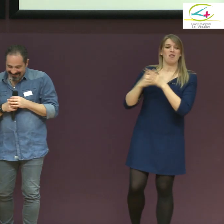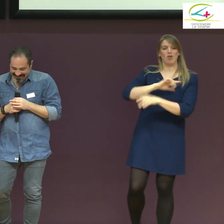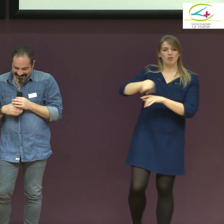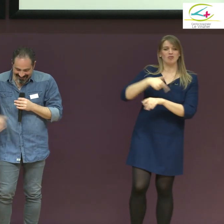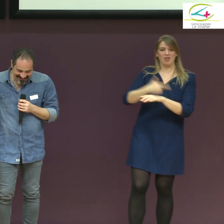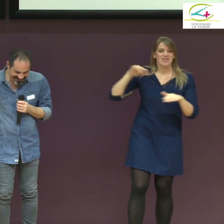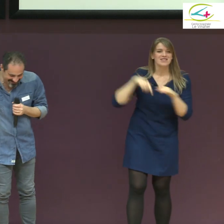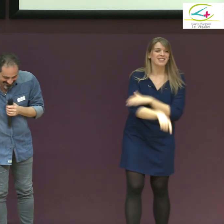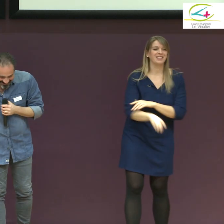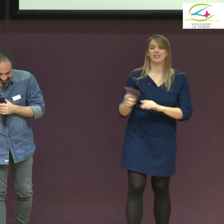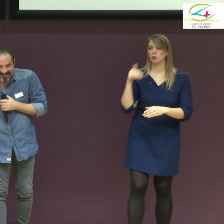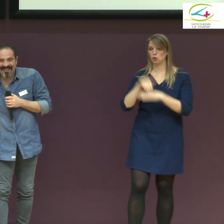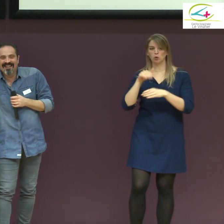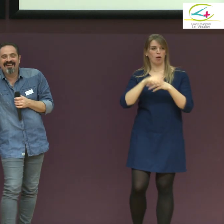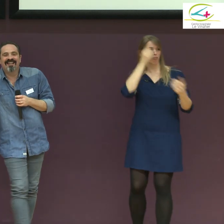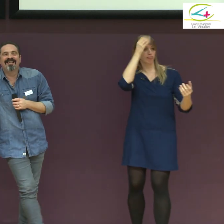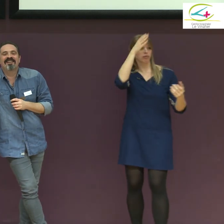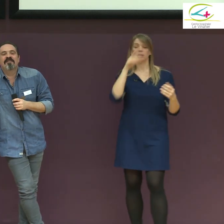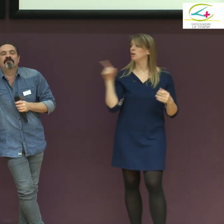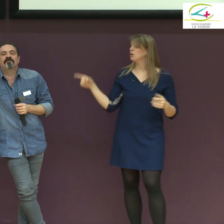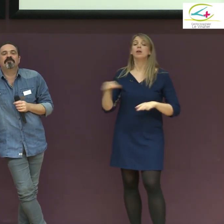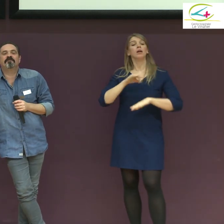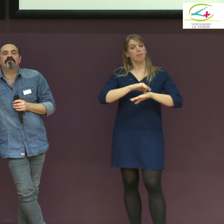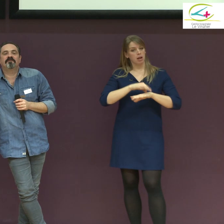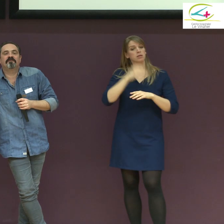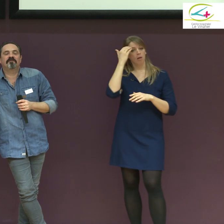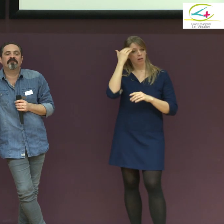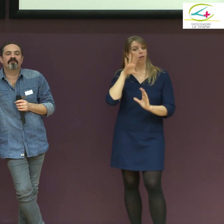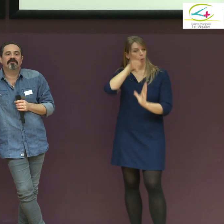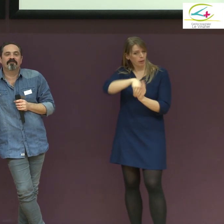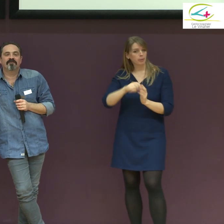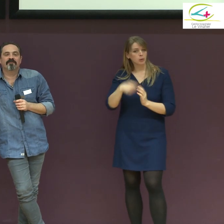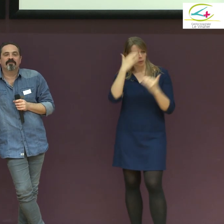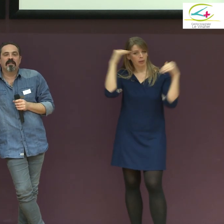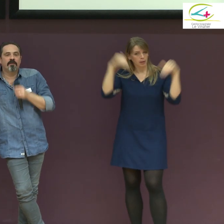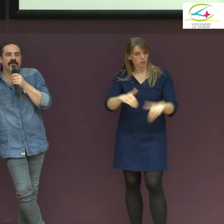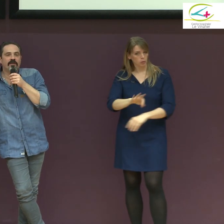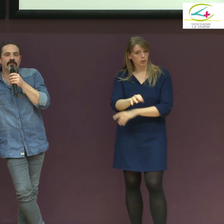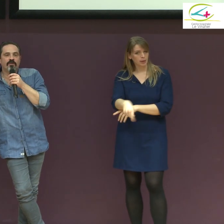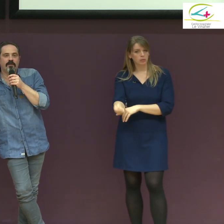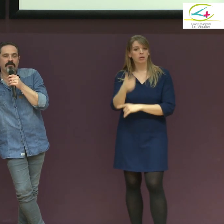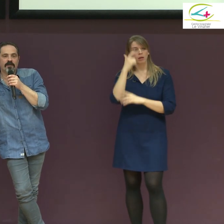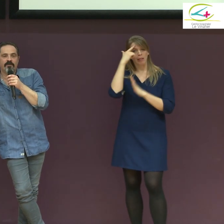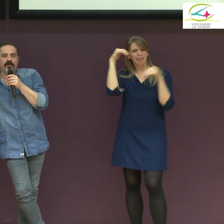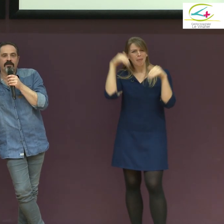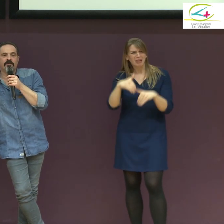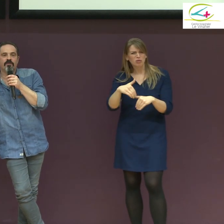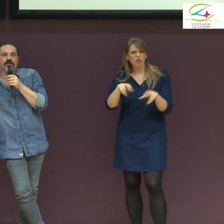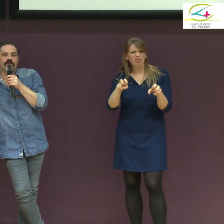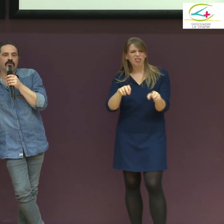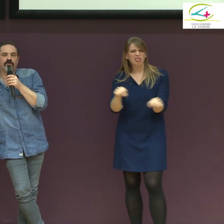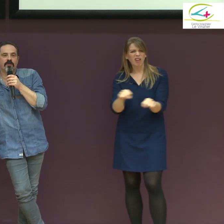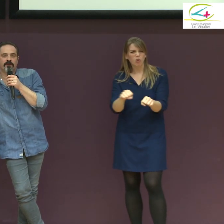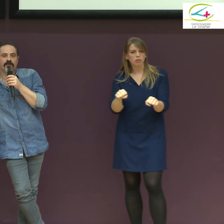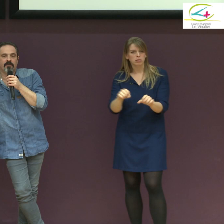Mais quand on a des spécialistes, oui, c'est une maladie mentale, effectivement, la dépression est une maladie mentale. Alors, dépression nerveuse, je sais pas ce que ça veut dire.